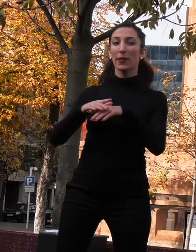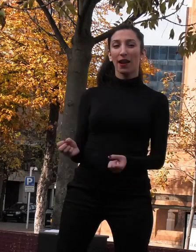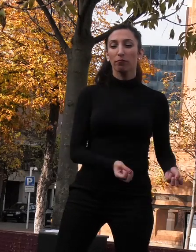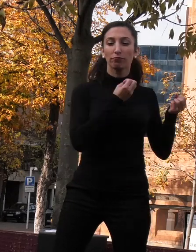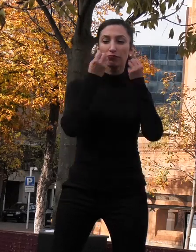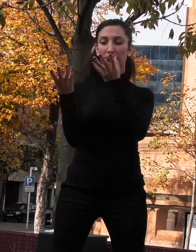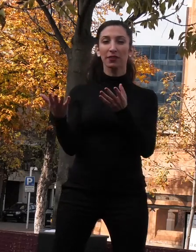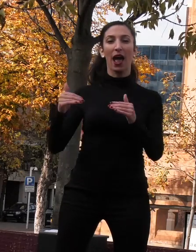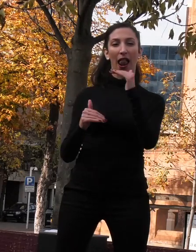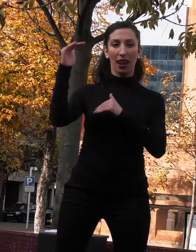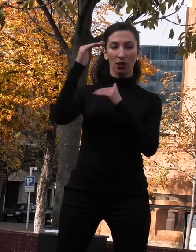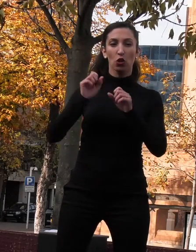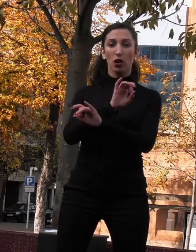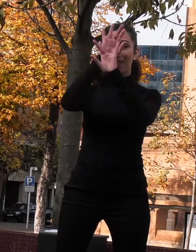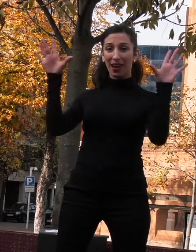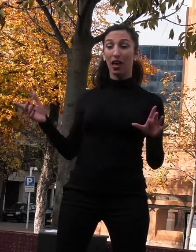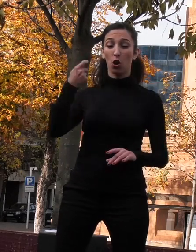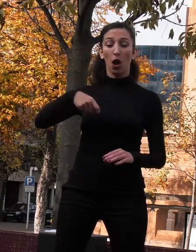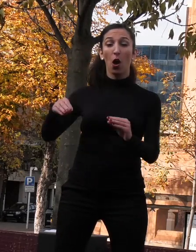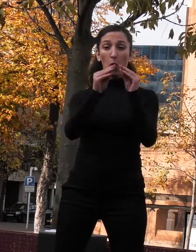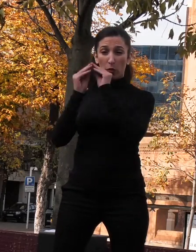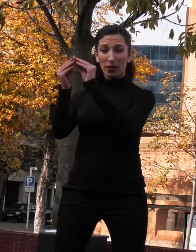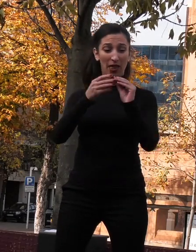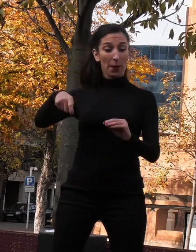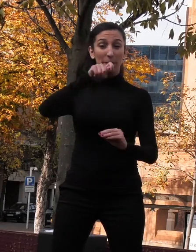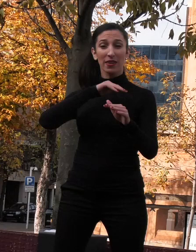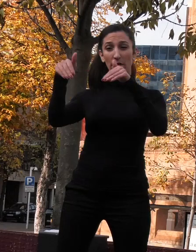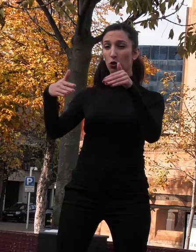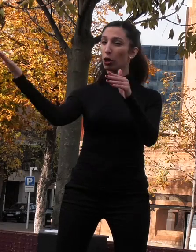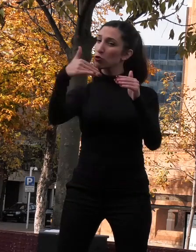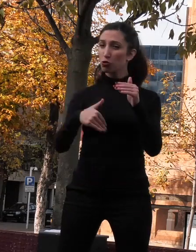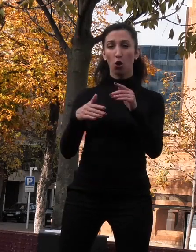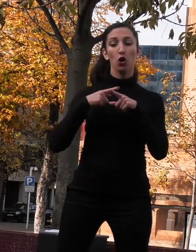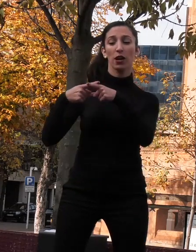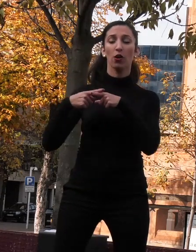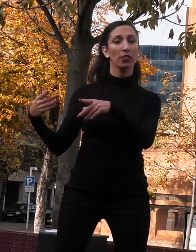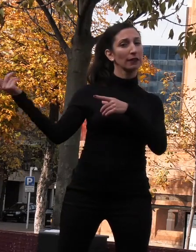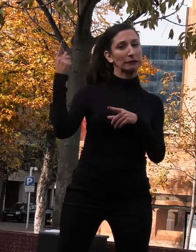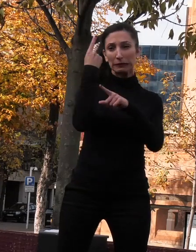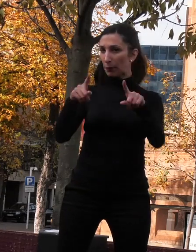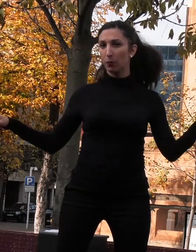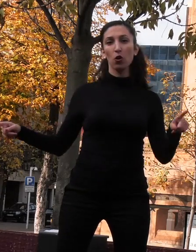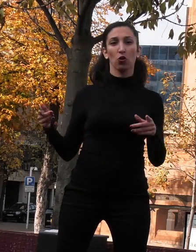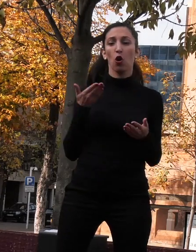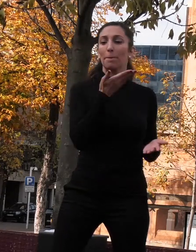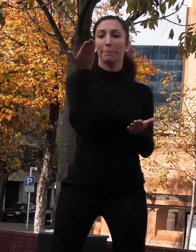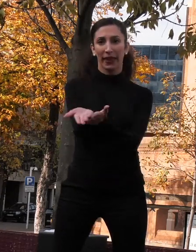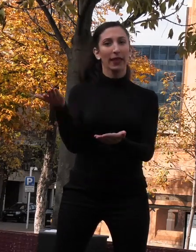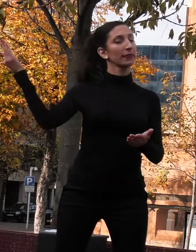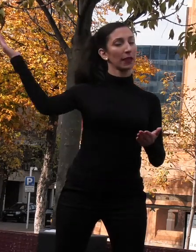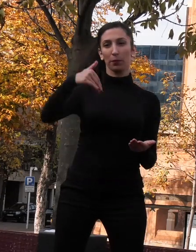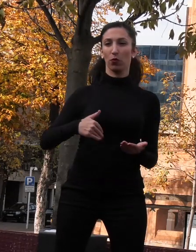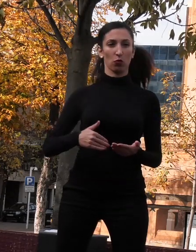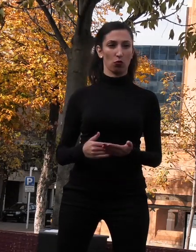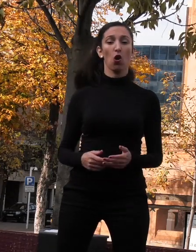claro que la unidad de España ni se vota, ni se negocia, ni se suplica.